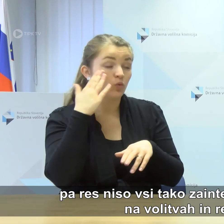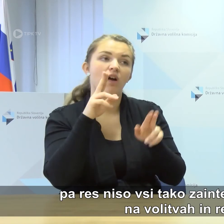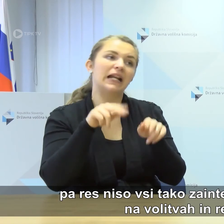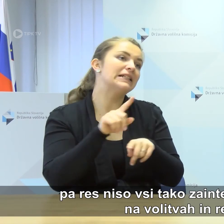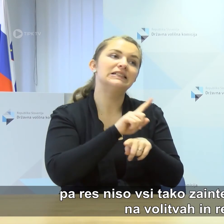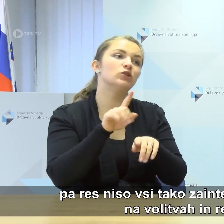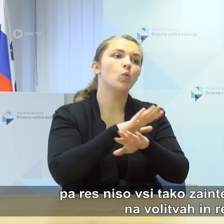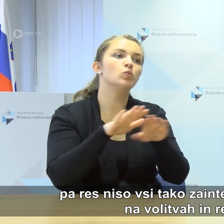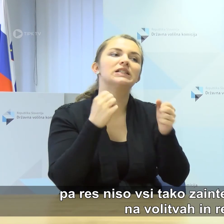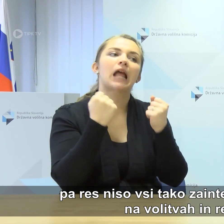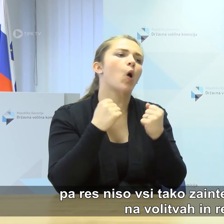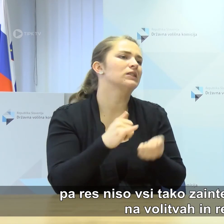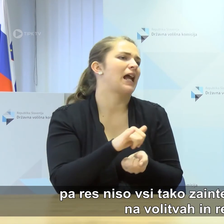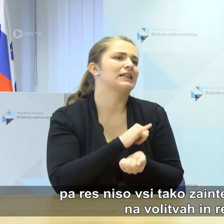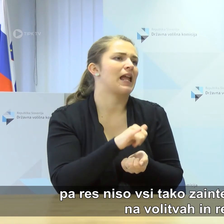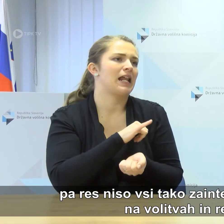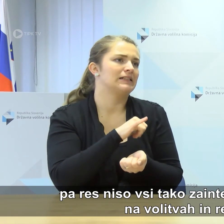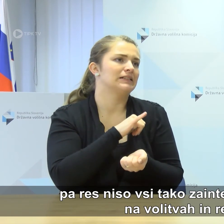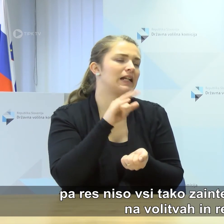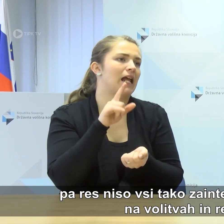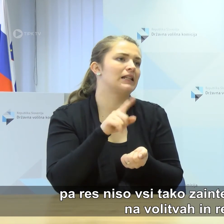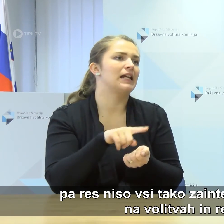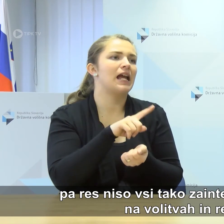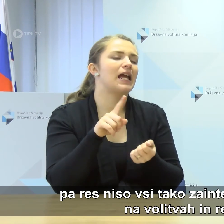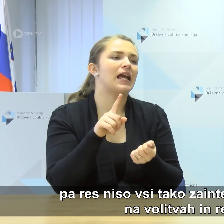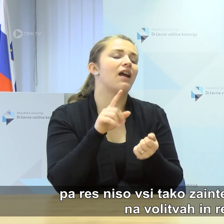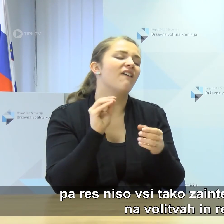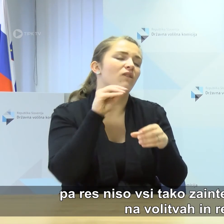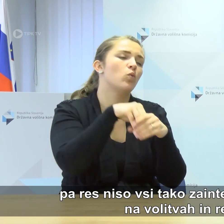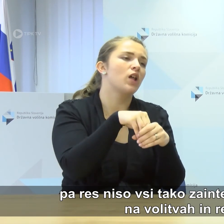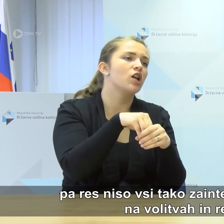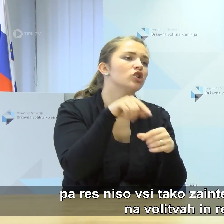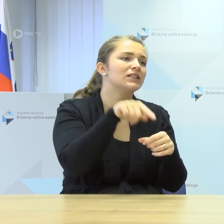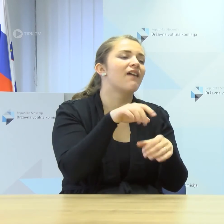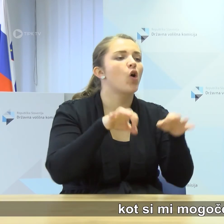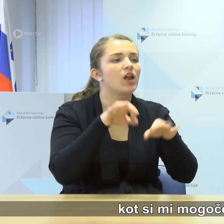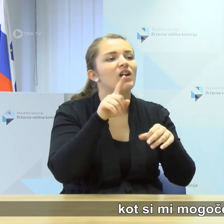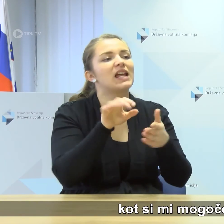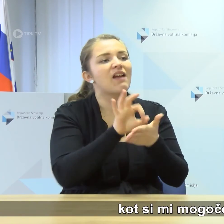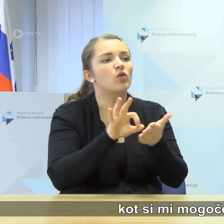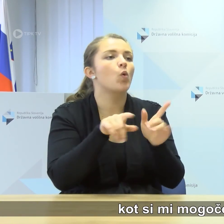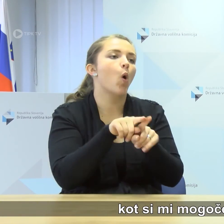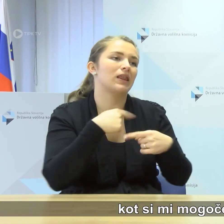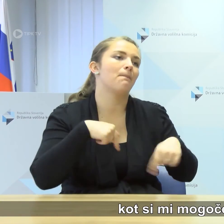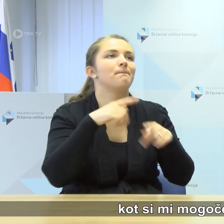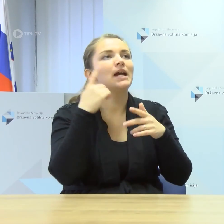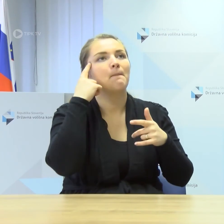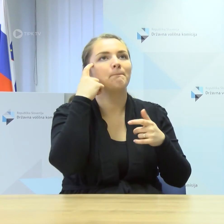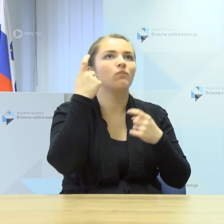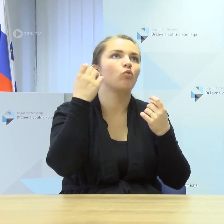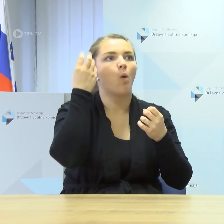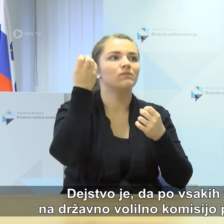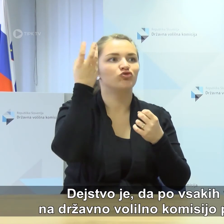zainteresirani in participirati na volitvah in referendumi, kot si mi mogoče domišljamo. Dejstvo